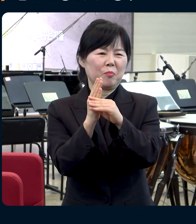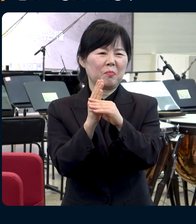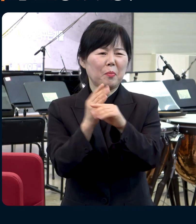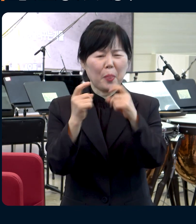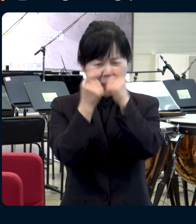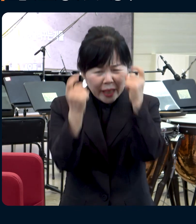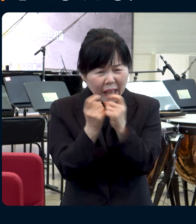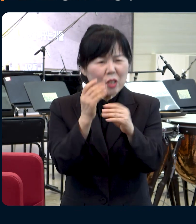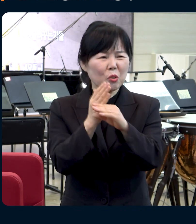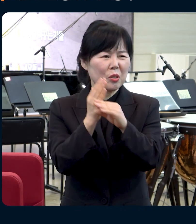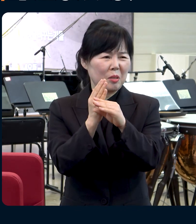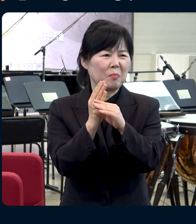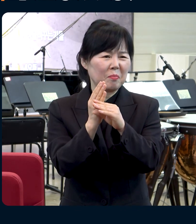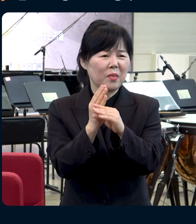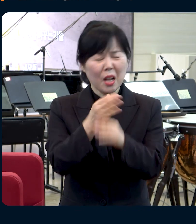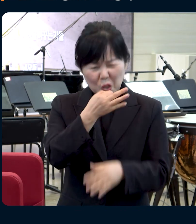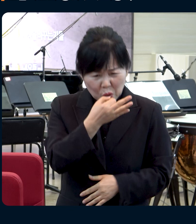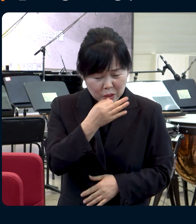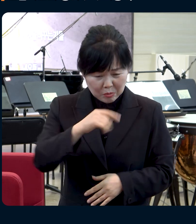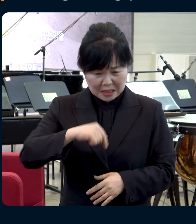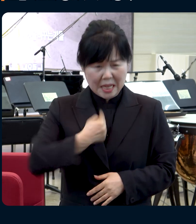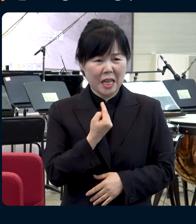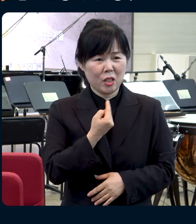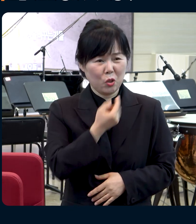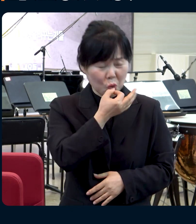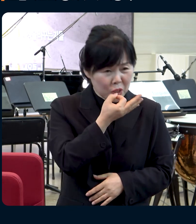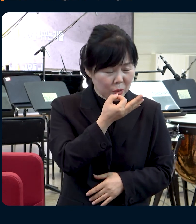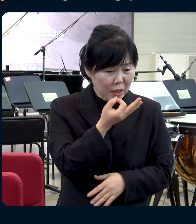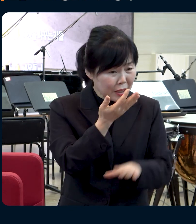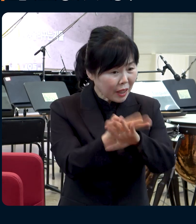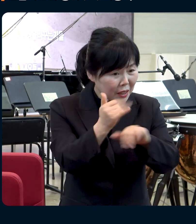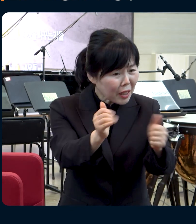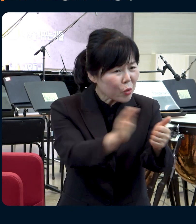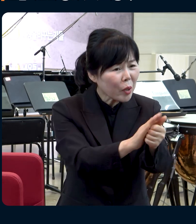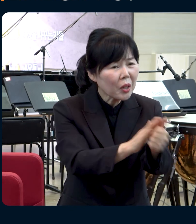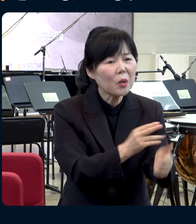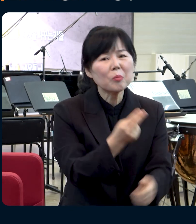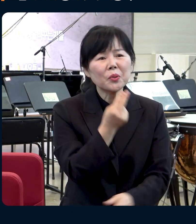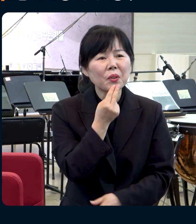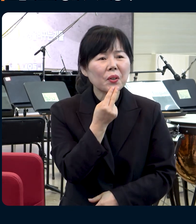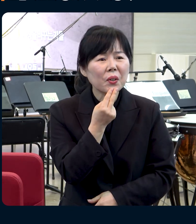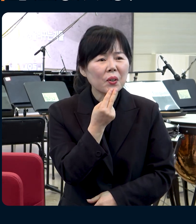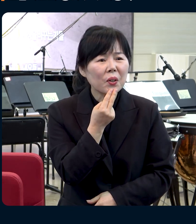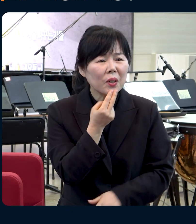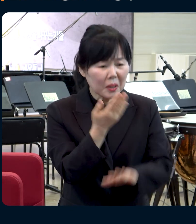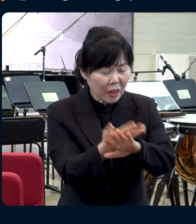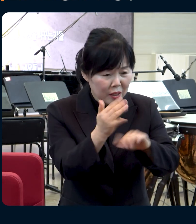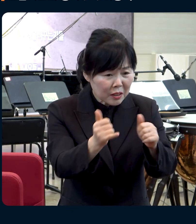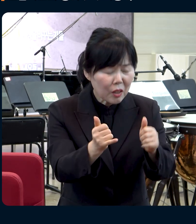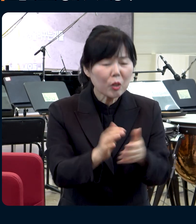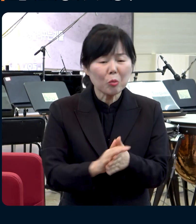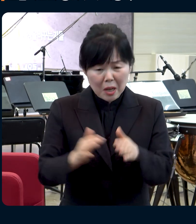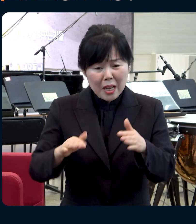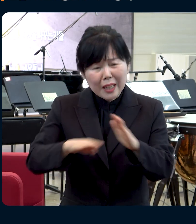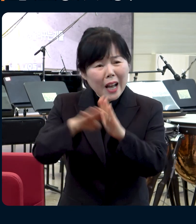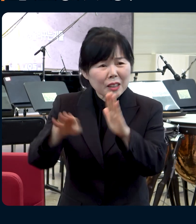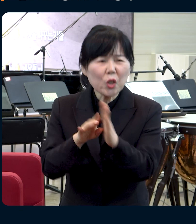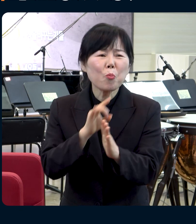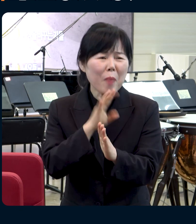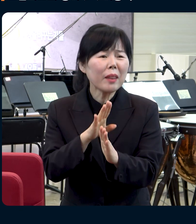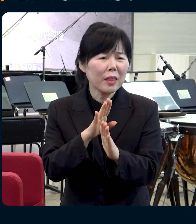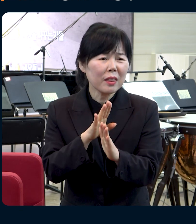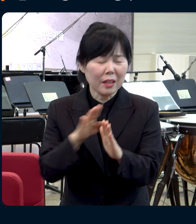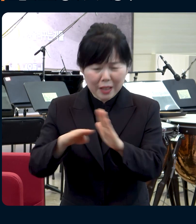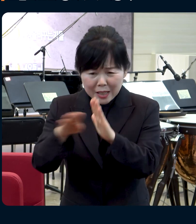이기주의자는 뭐예요? 자신의 이익만을 추구하죠. 또한 남들을 배려하지 않습니다. 조금 더 배려하면 가족 정도는 배려하겠지요.